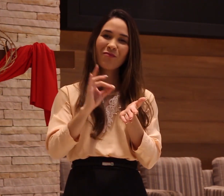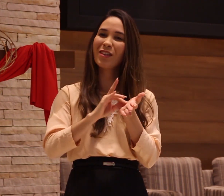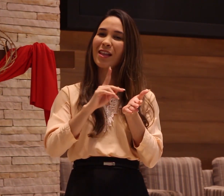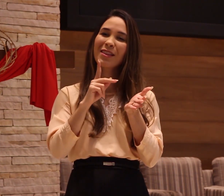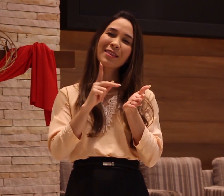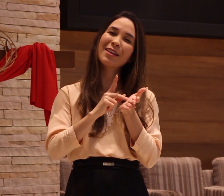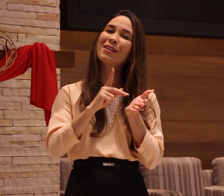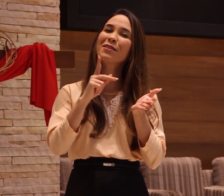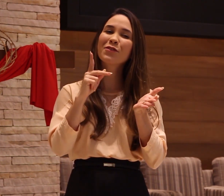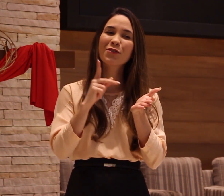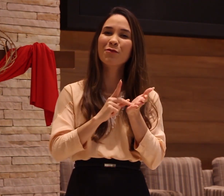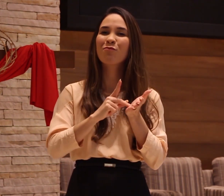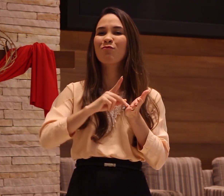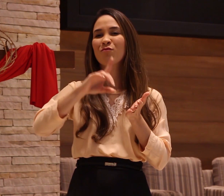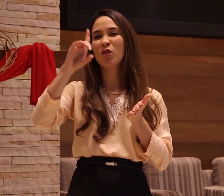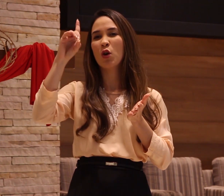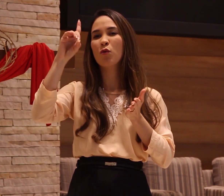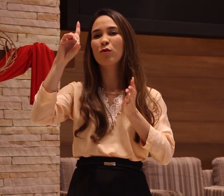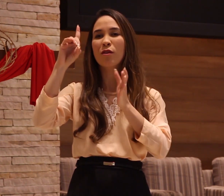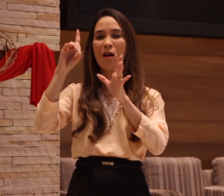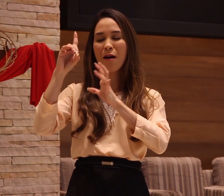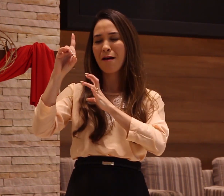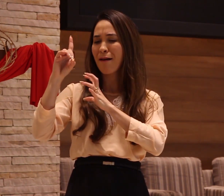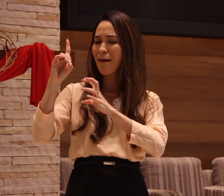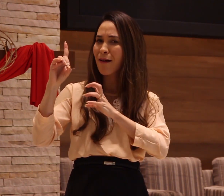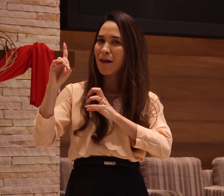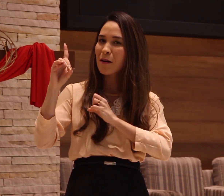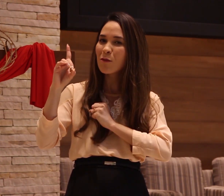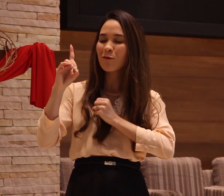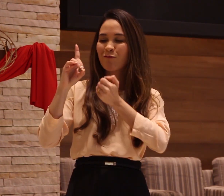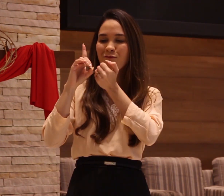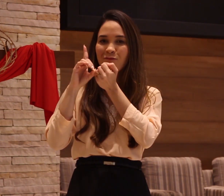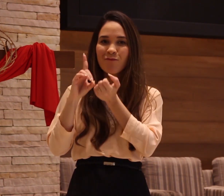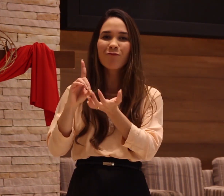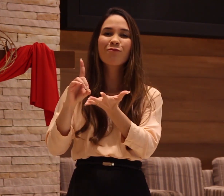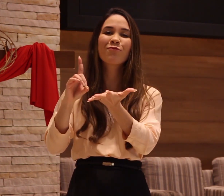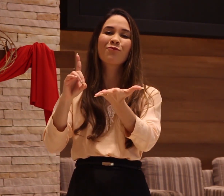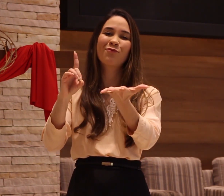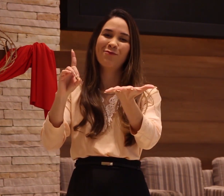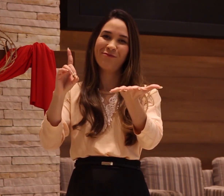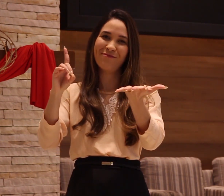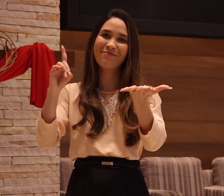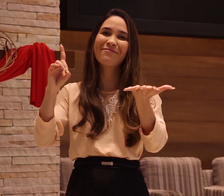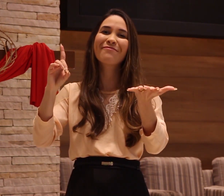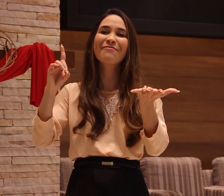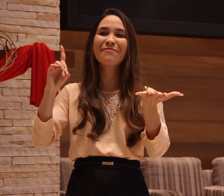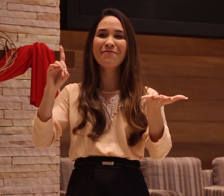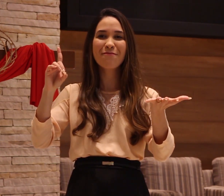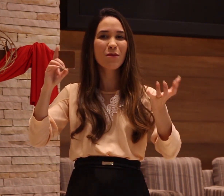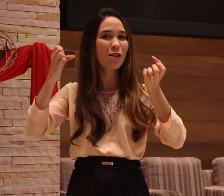Incondicional amor de Deus, louco pra pulsar junto ao Teu coração.